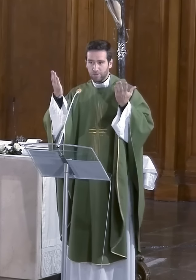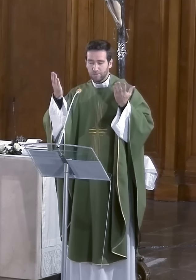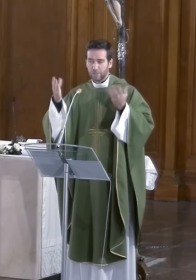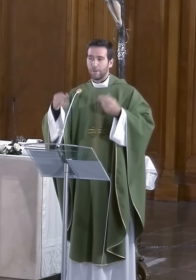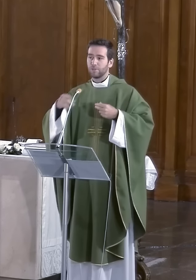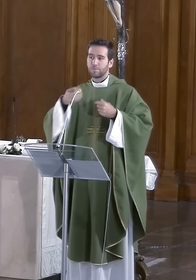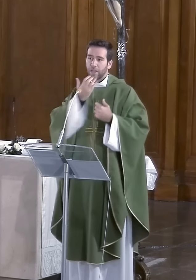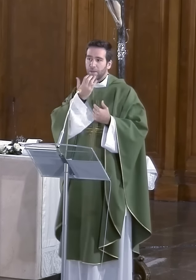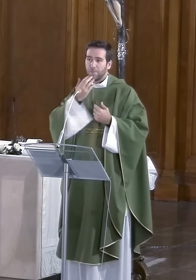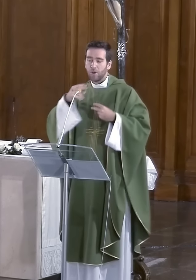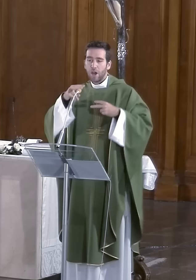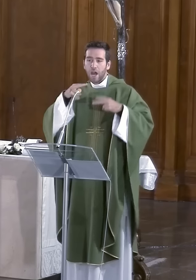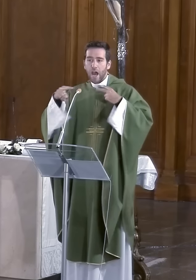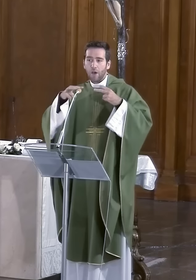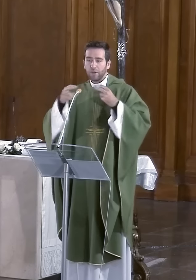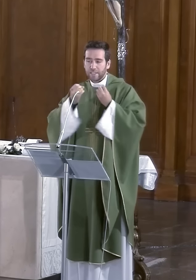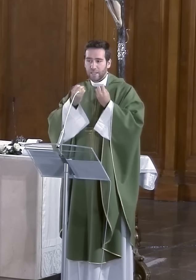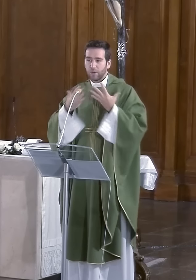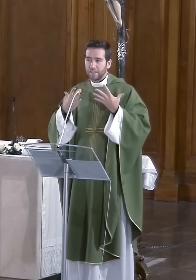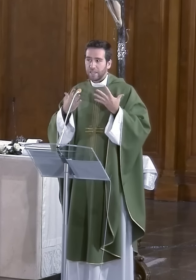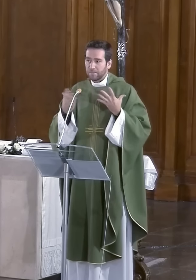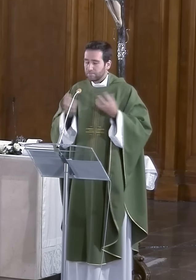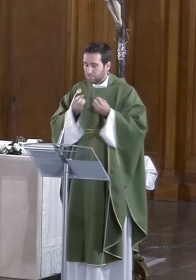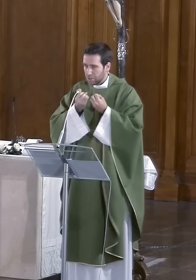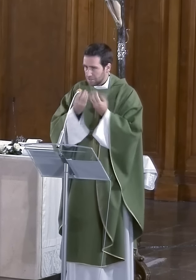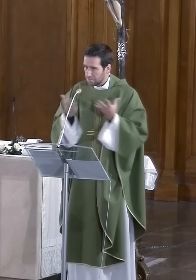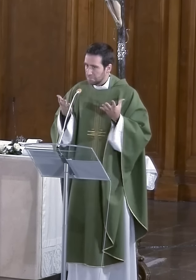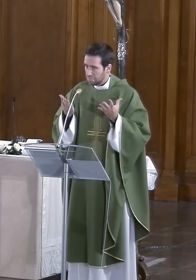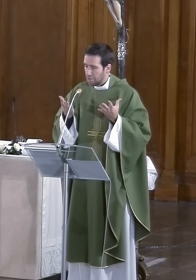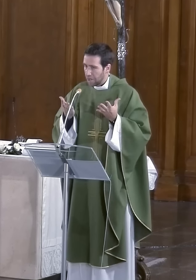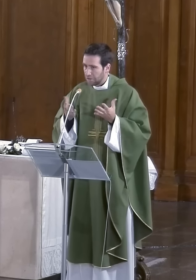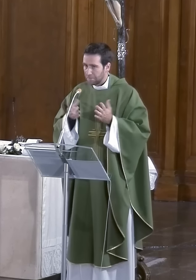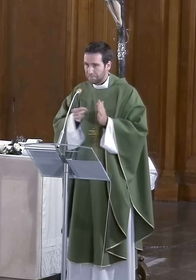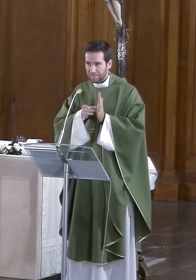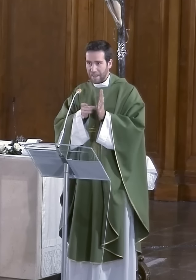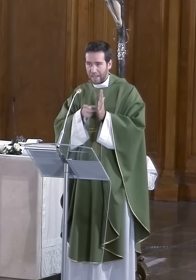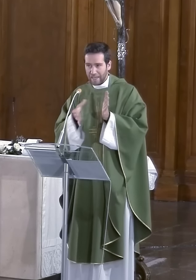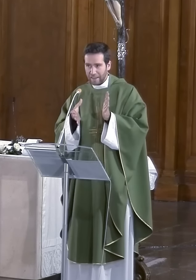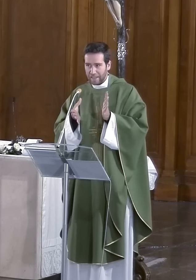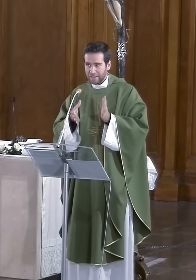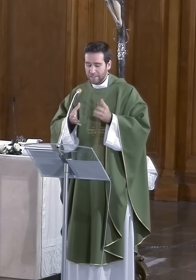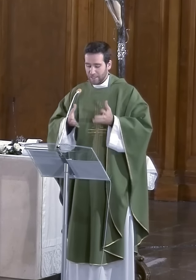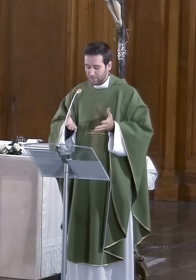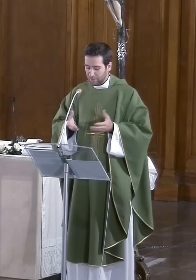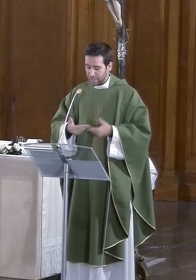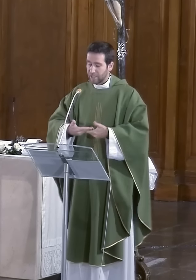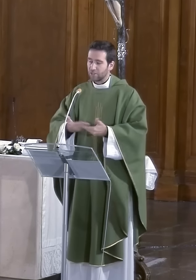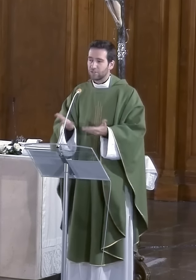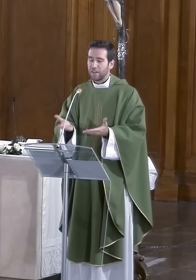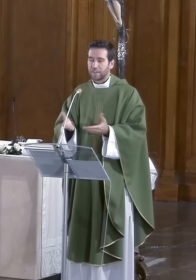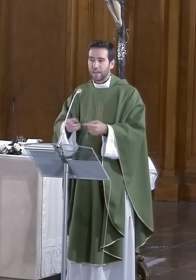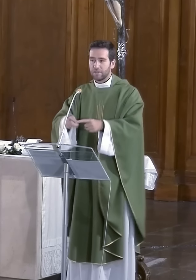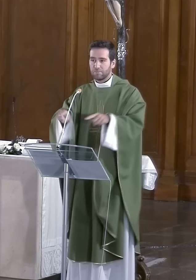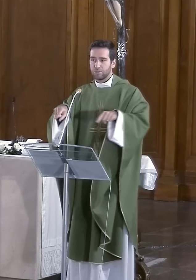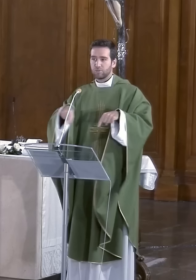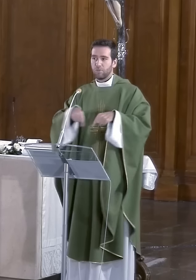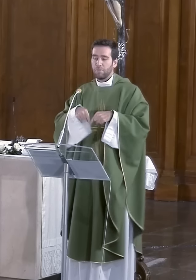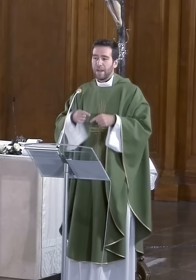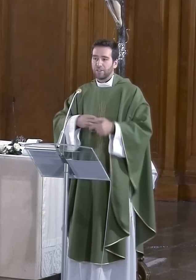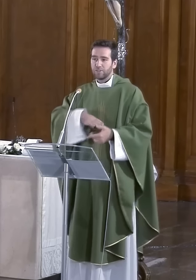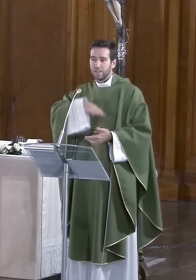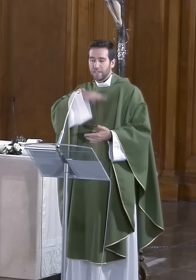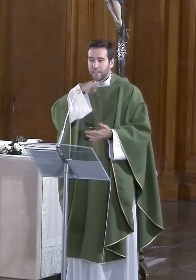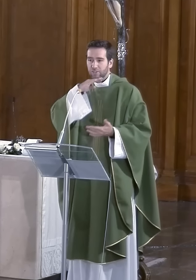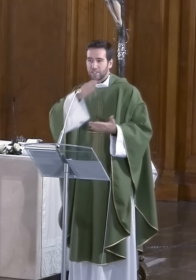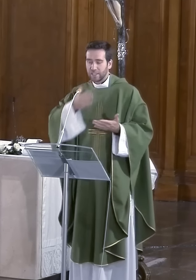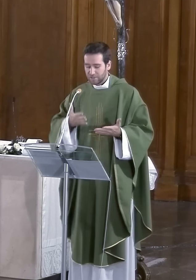mejor. Cuando vamos, por ejemplo, a un restaurante, pues bueno, de calidad, pues que nos ofrezcan pues un